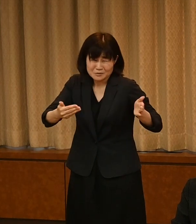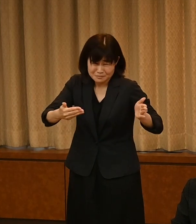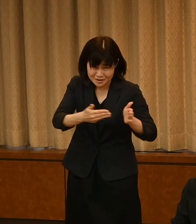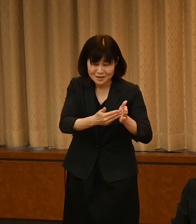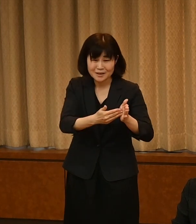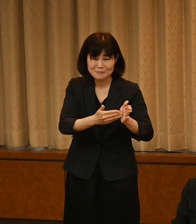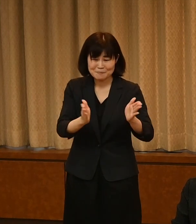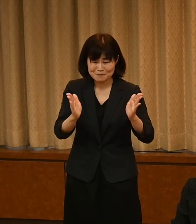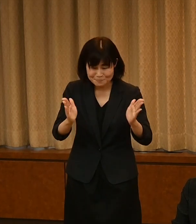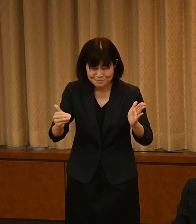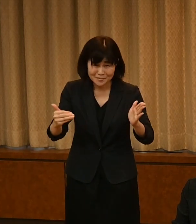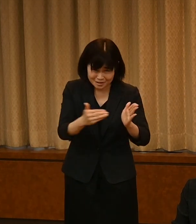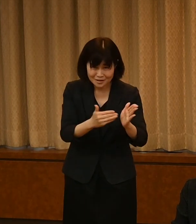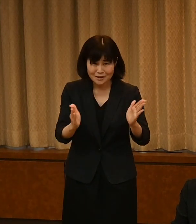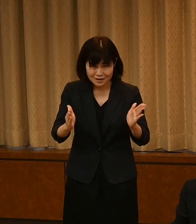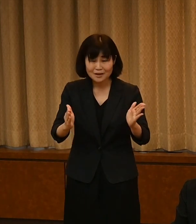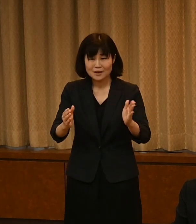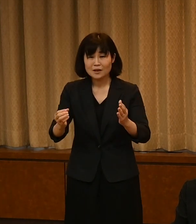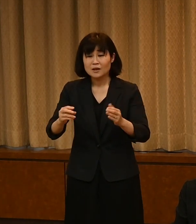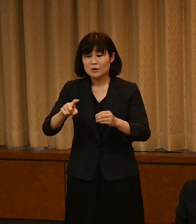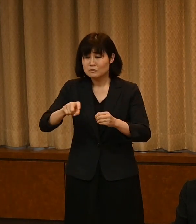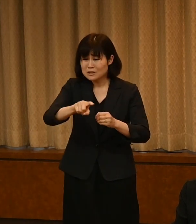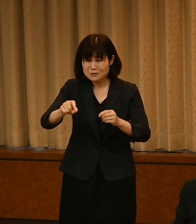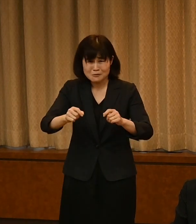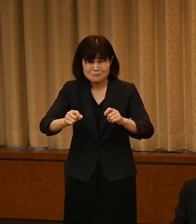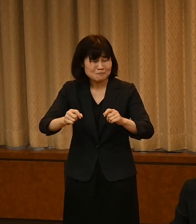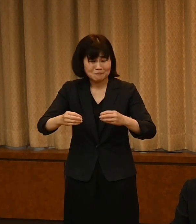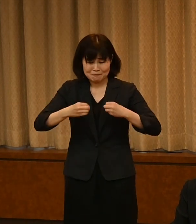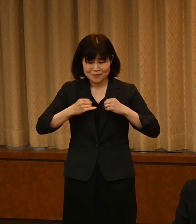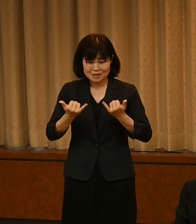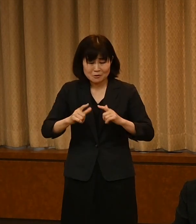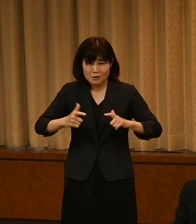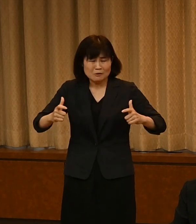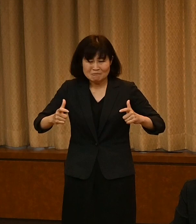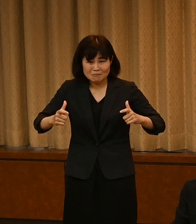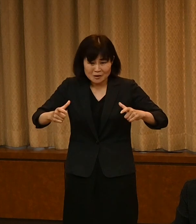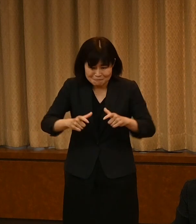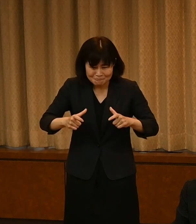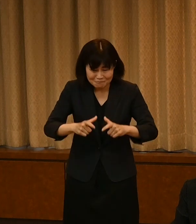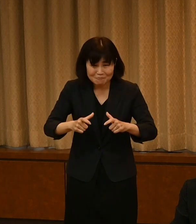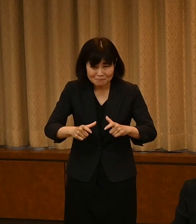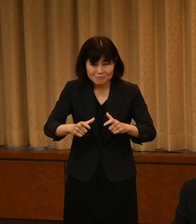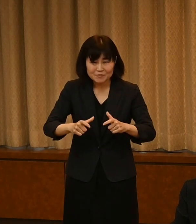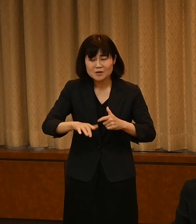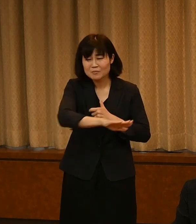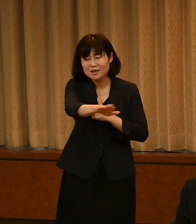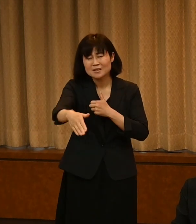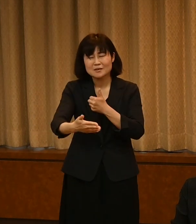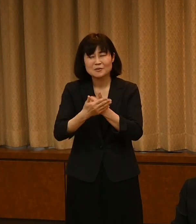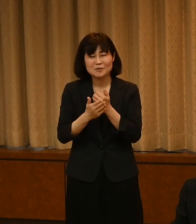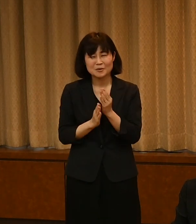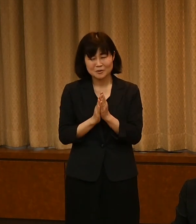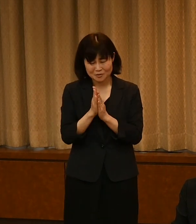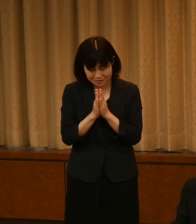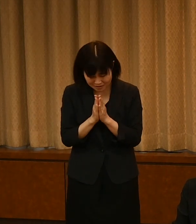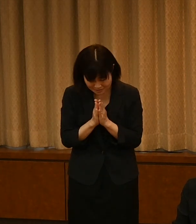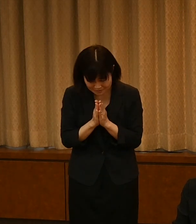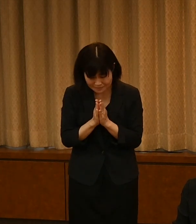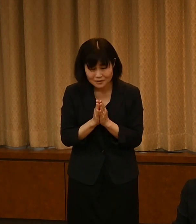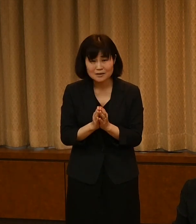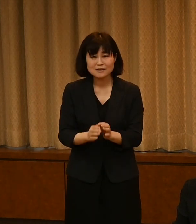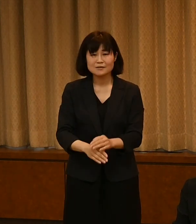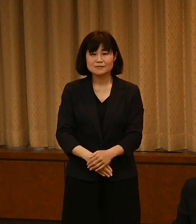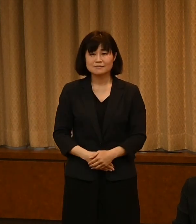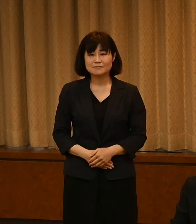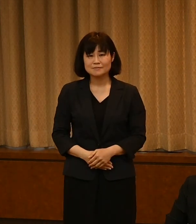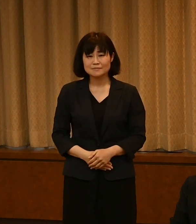の大きな波を再び招かないためにも皆様のご理解とご協力を重ねてお願い申